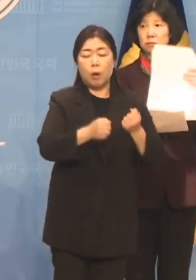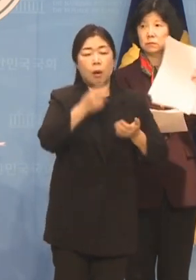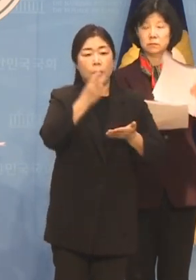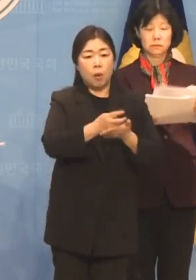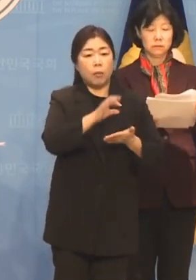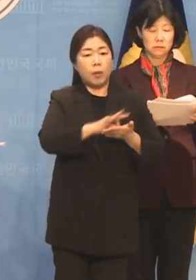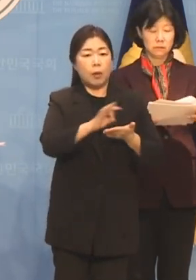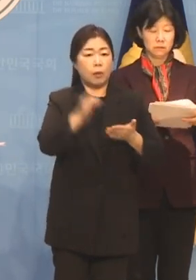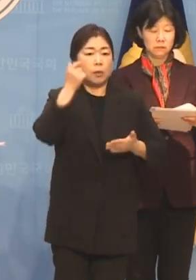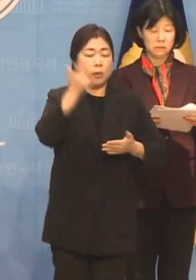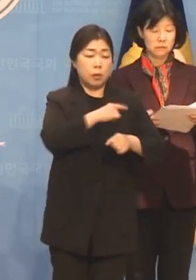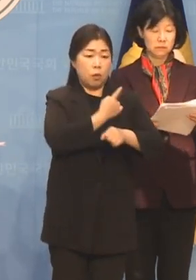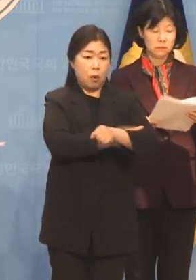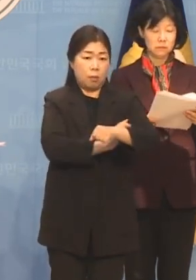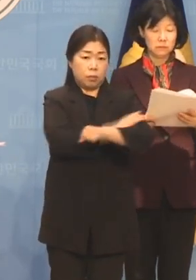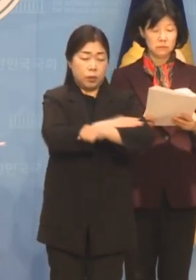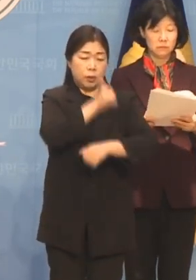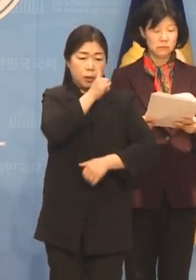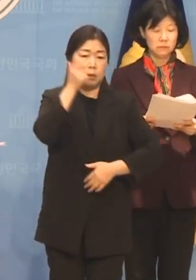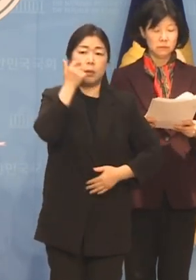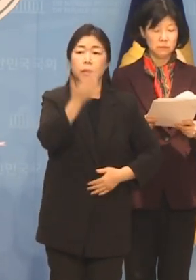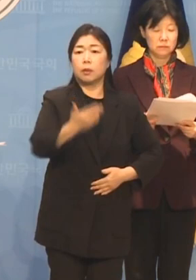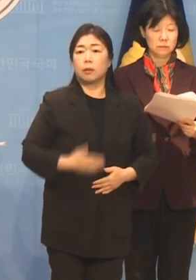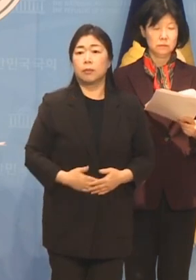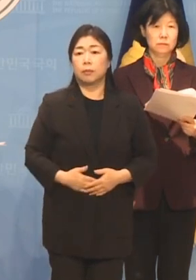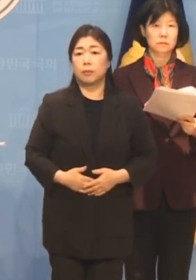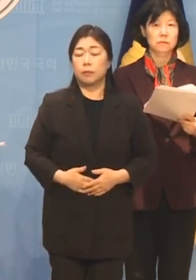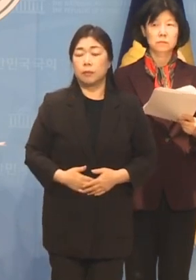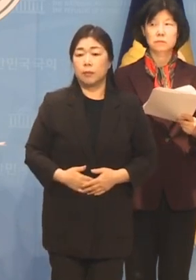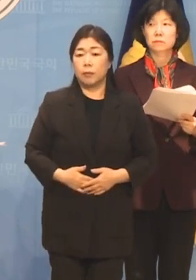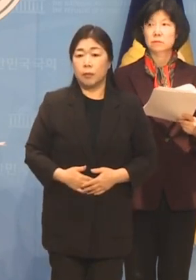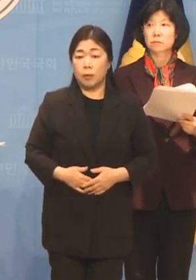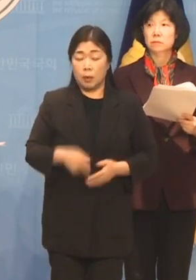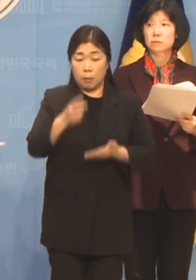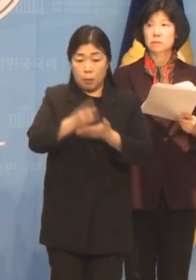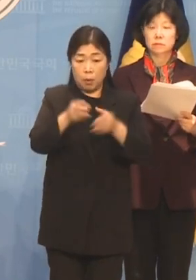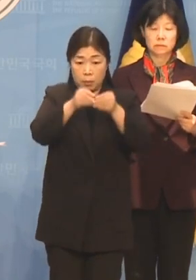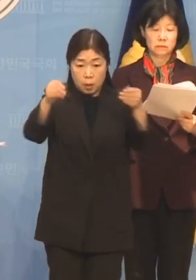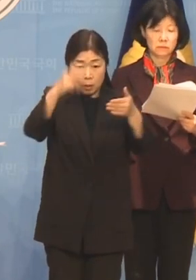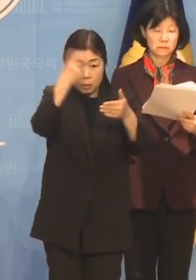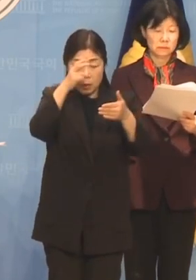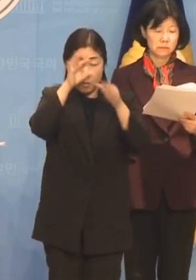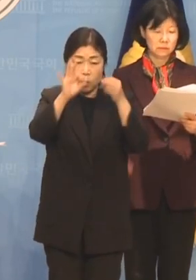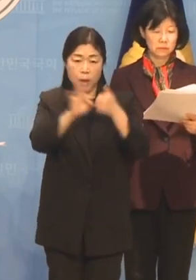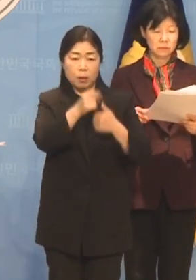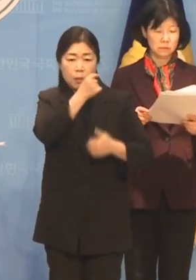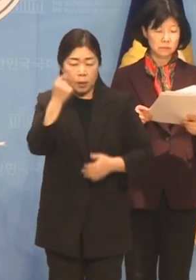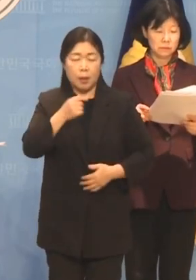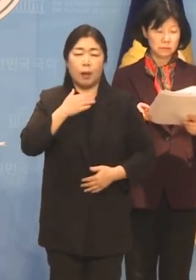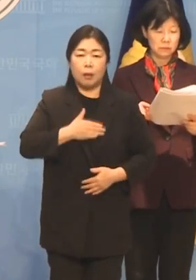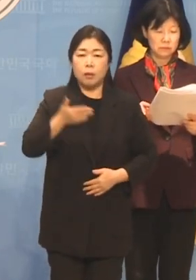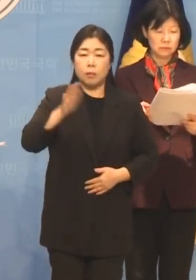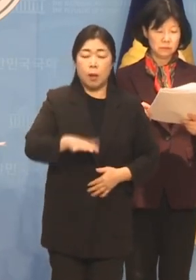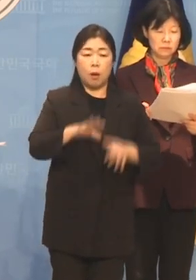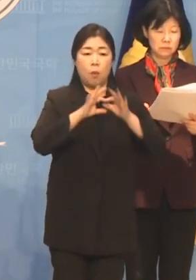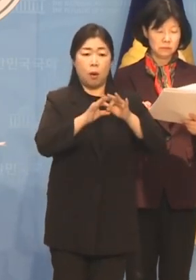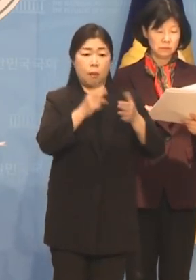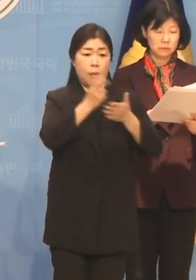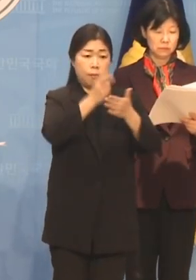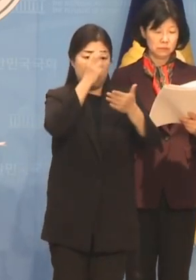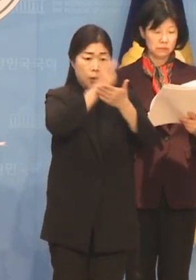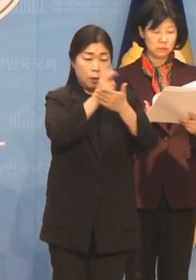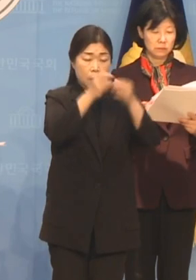권한을 부여했는지 묻지 않을 수 없습니다. 누구나 찾아보면 확인할 수 있겠지만 관련 법 조문에 명기되어